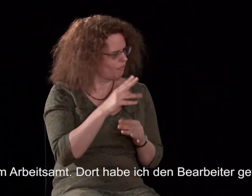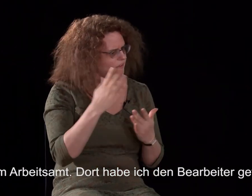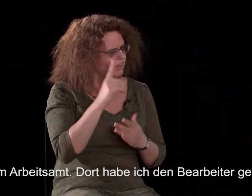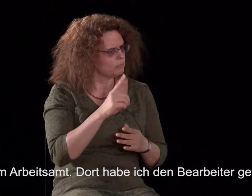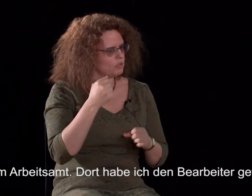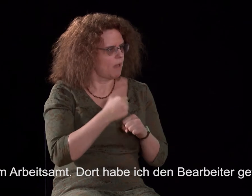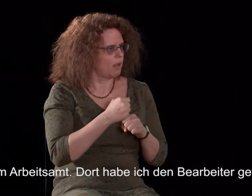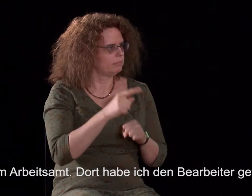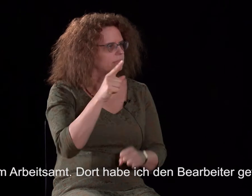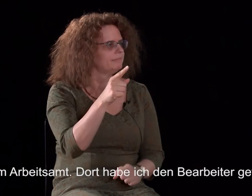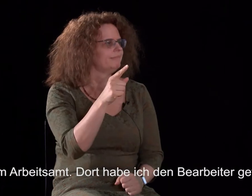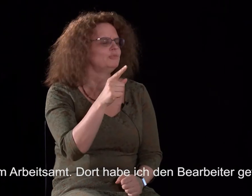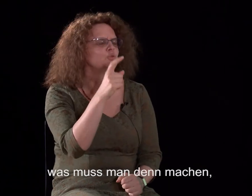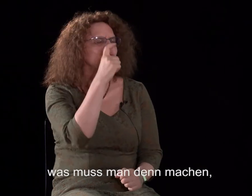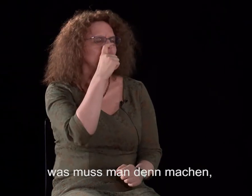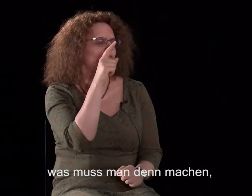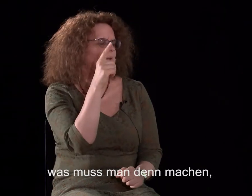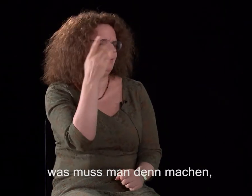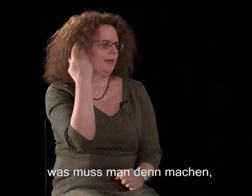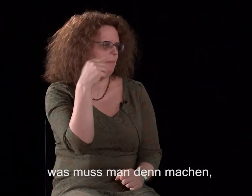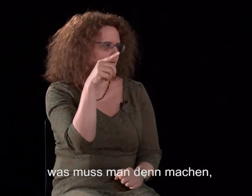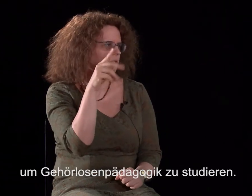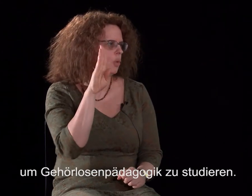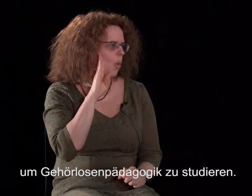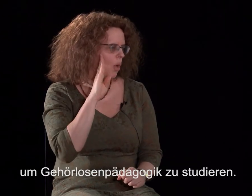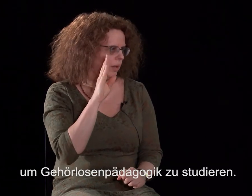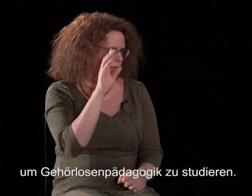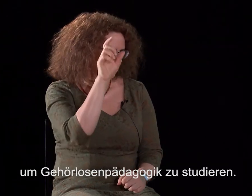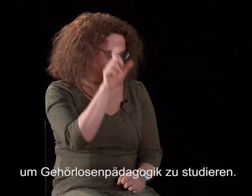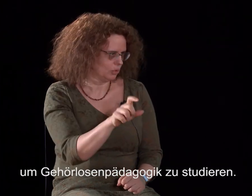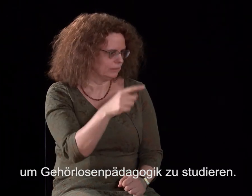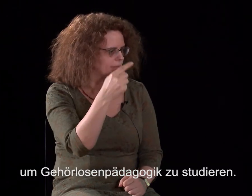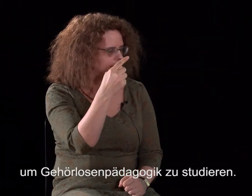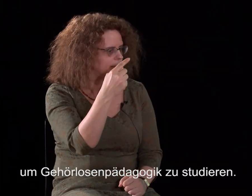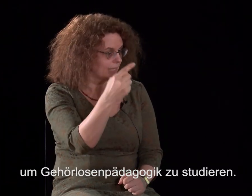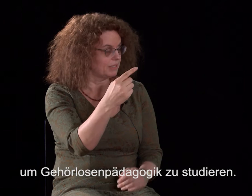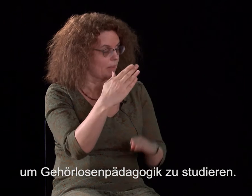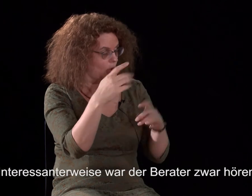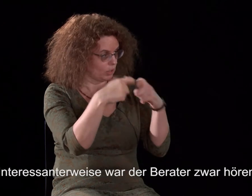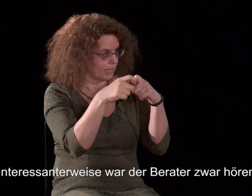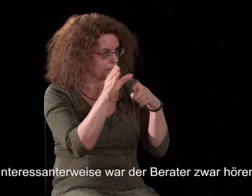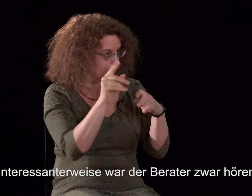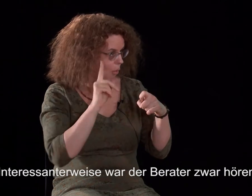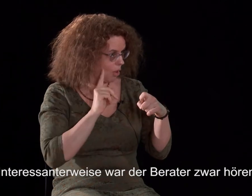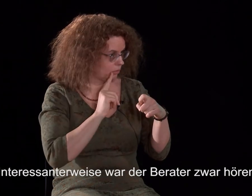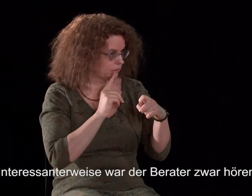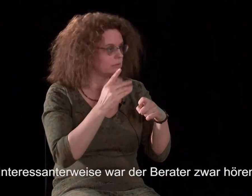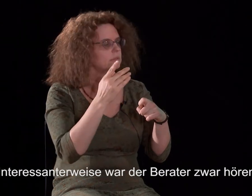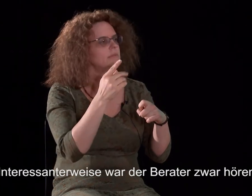den Bearbeiter da gefragt, was muss man denn machen, um Gehörlosenpädagogik zu studieren. Und interessanterweise war der